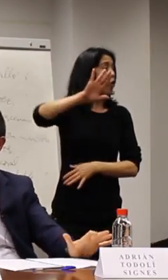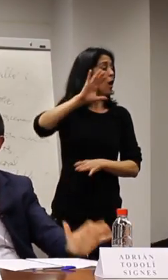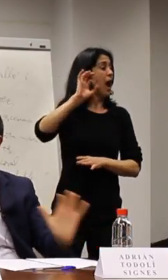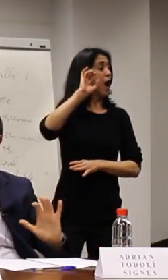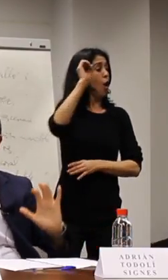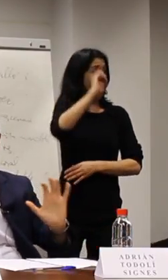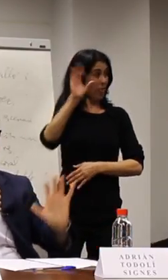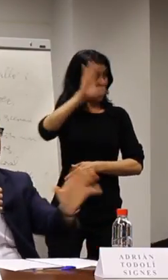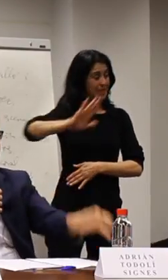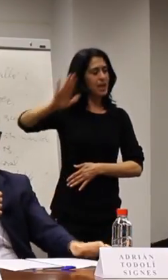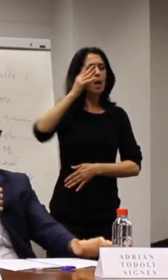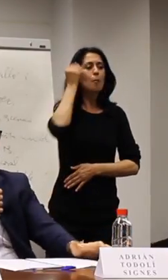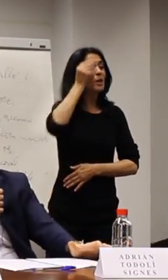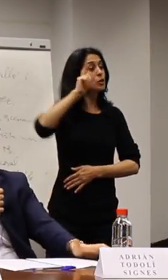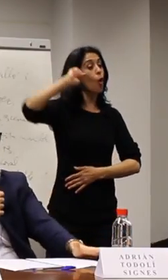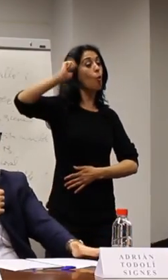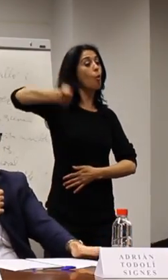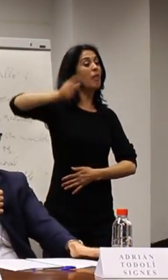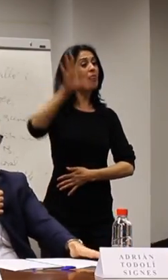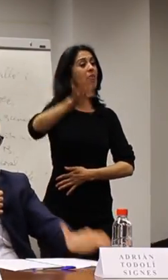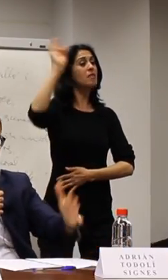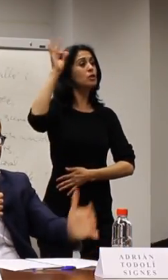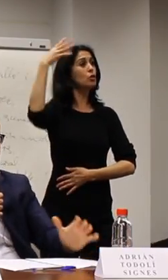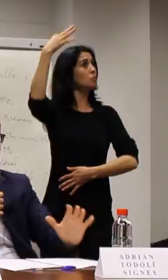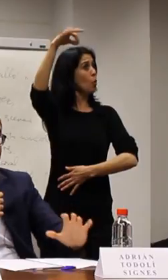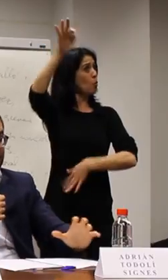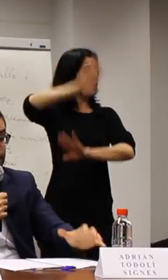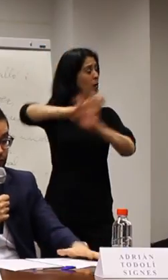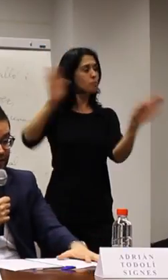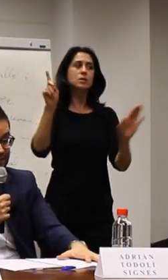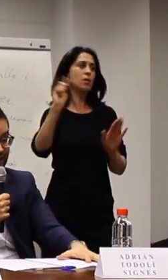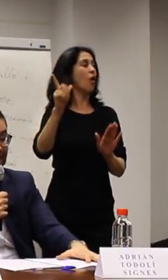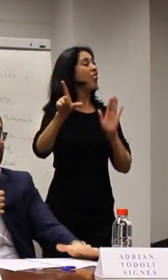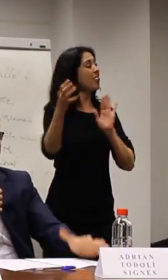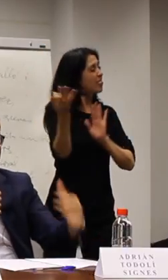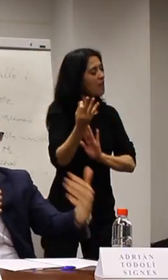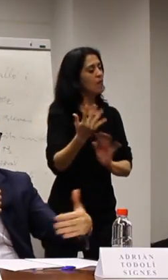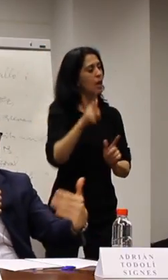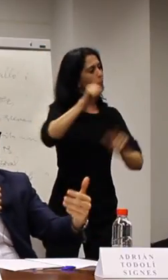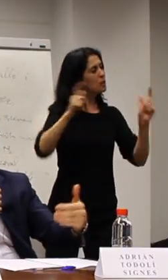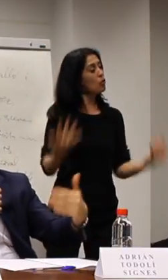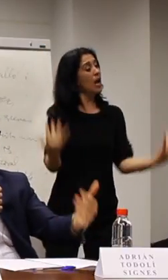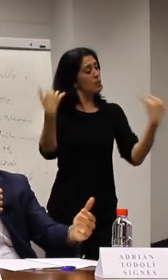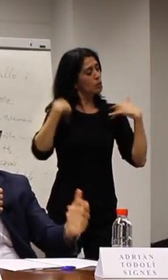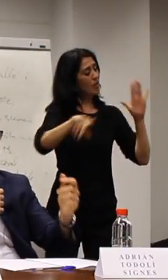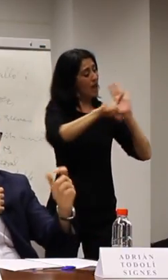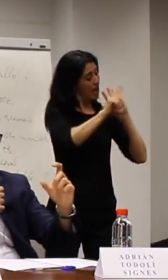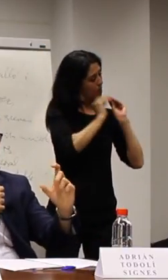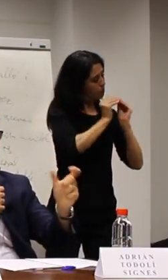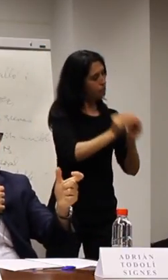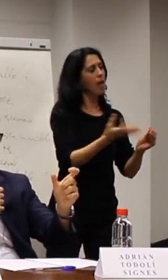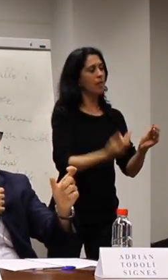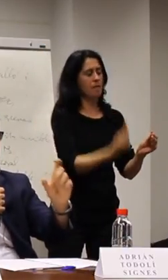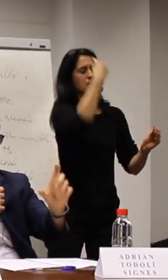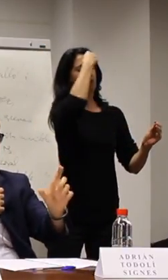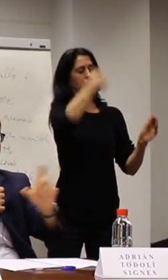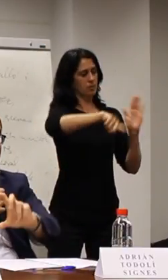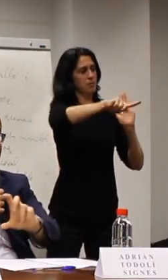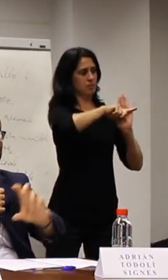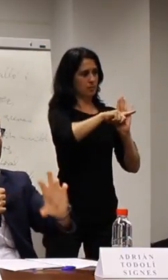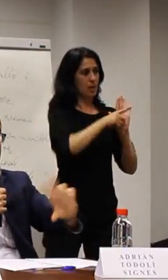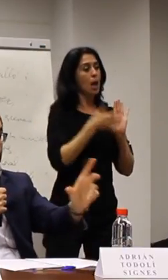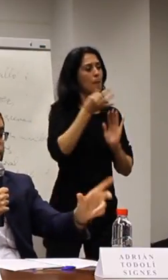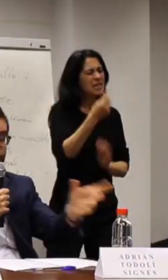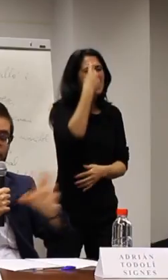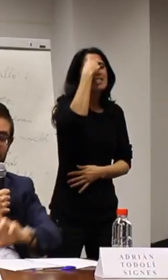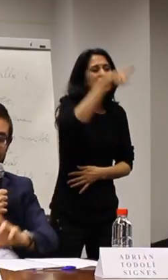y no los jueces. Entonces, yo creo que el legislador debería pronunciarse sobre esto. Pero además de pronunciarse, creo que debería hacerlo siendo consciente de las